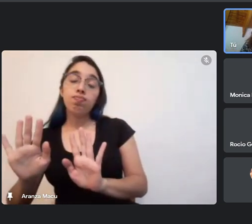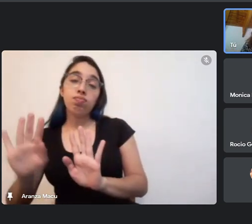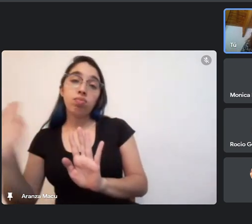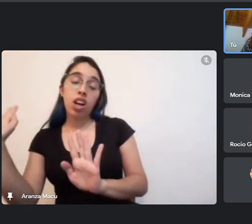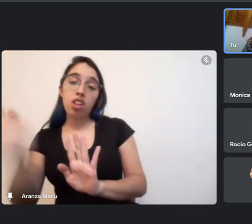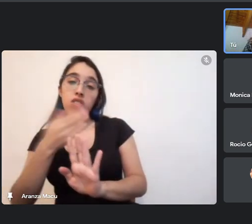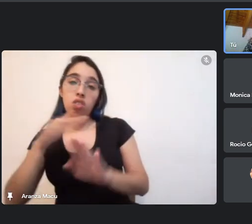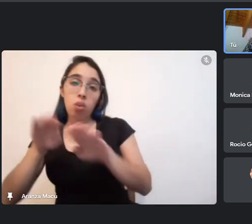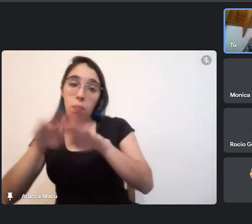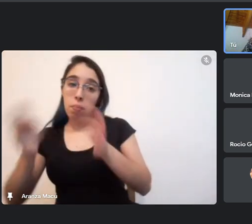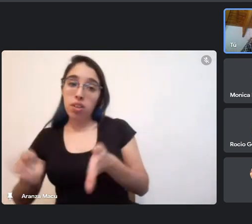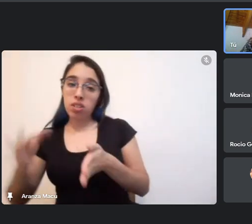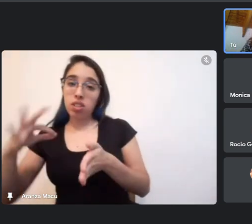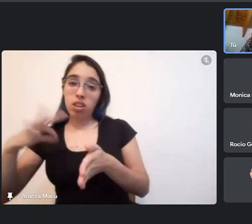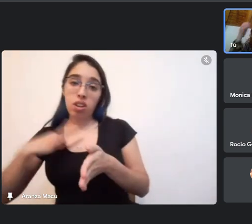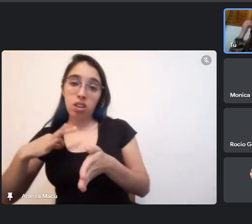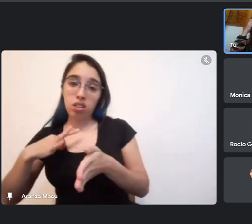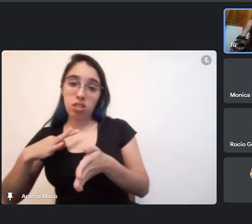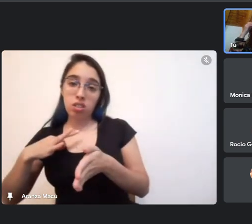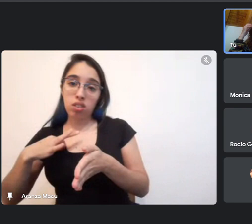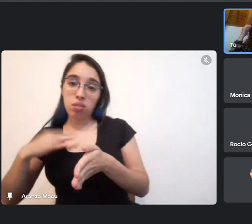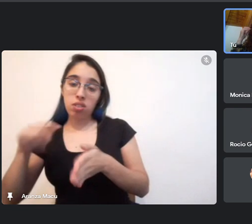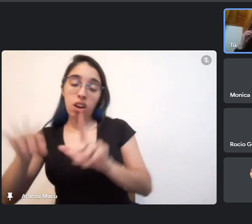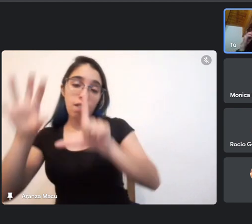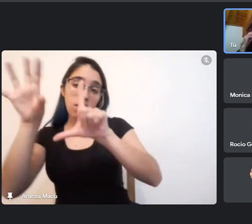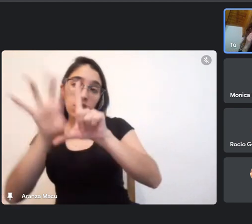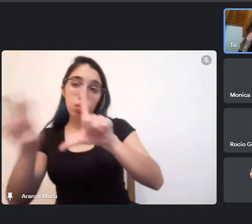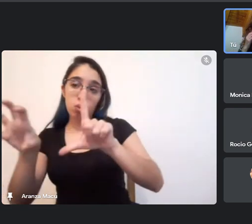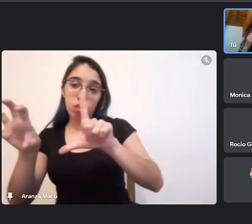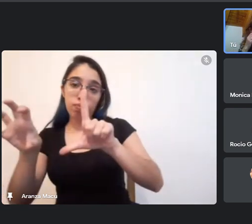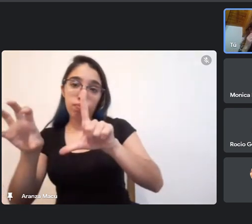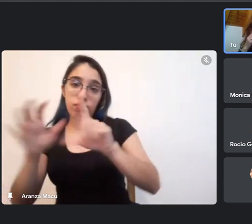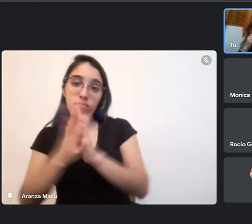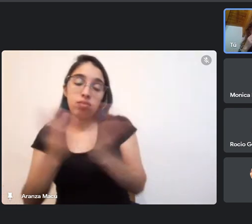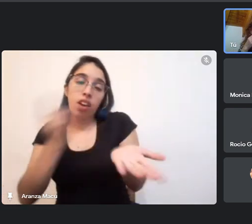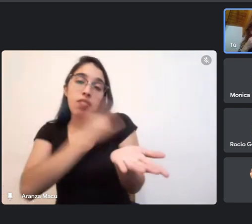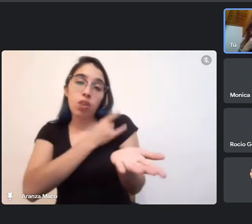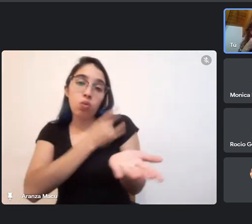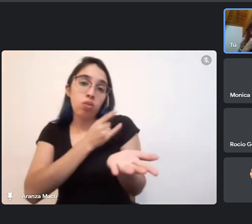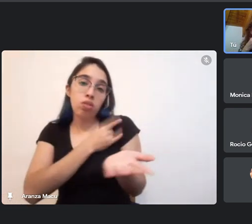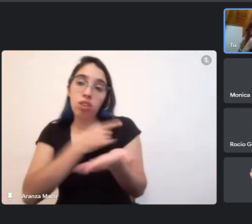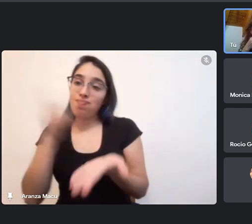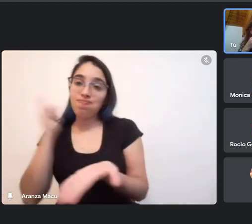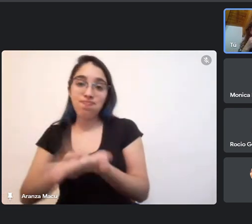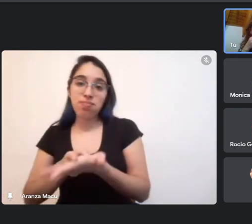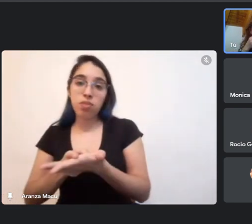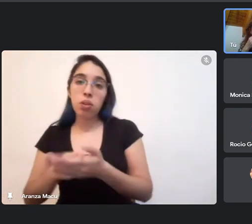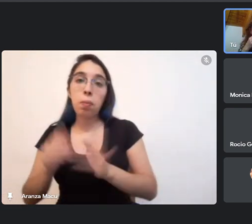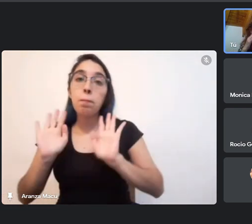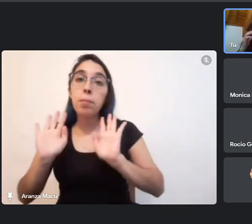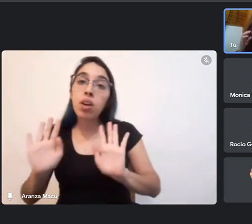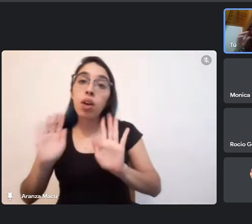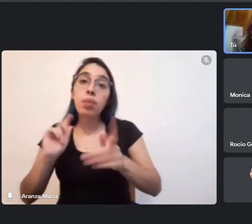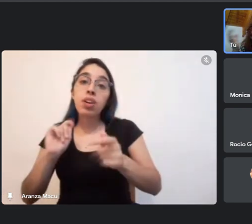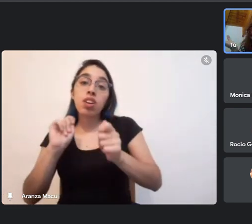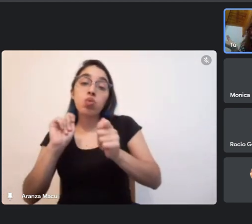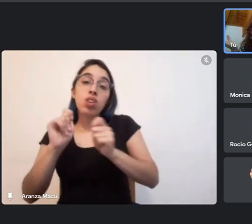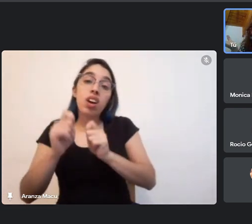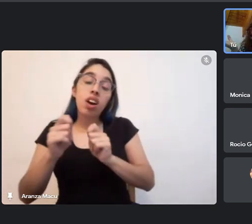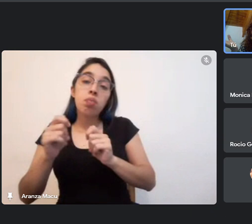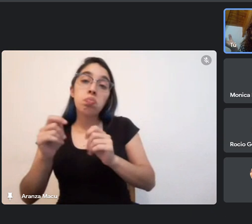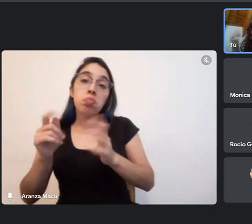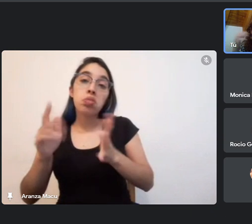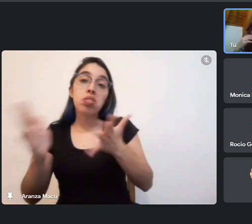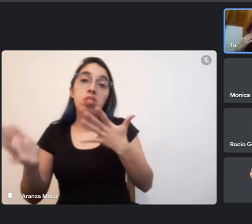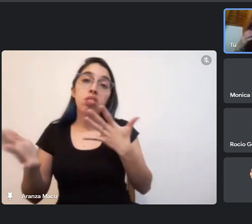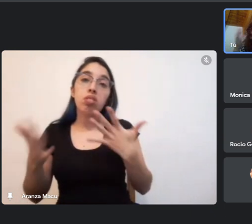los reglamentos de la facultad, pero tal vez si ha habido algún cambio o algo en alguna otra materia,